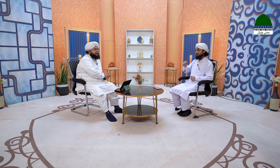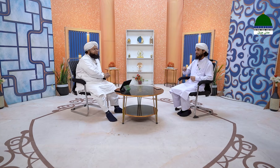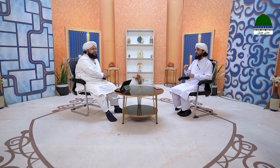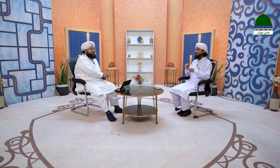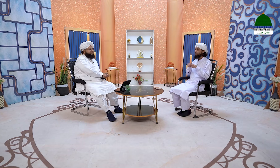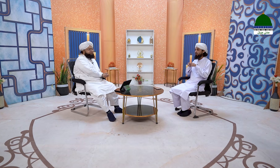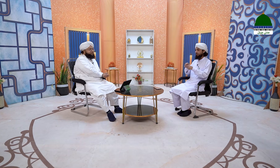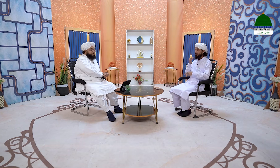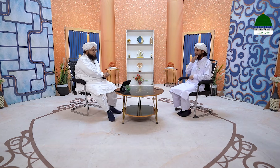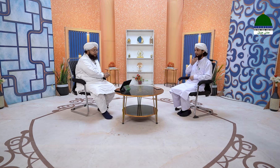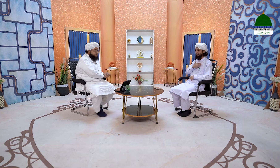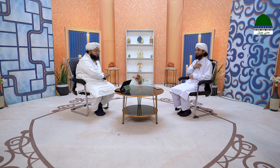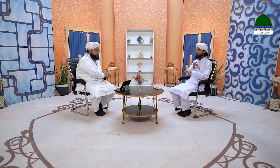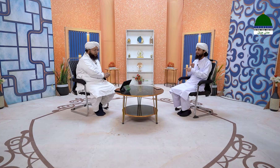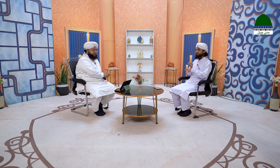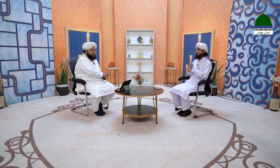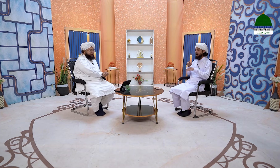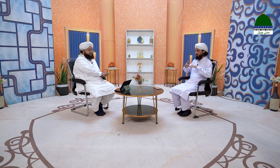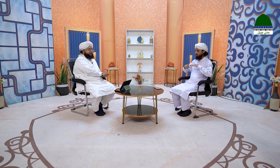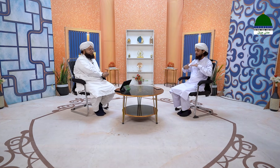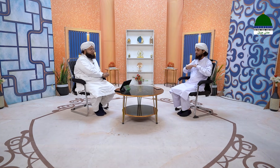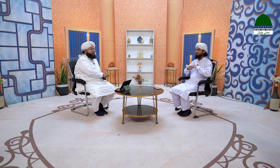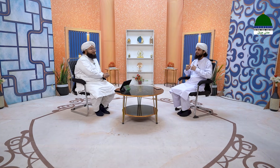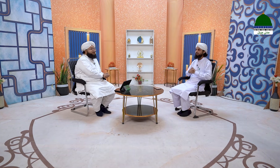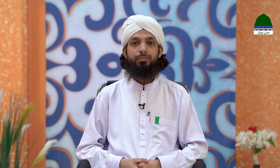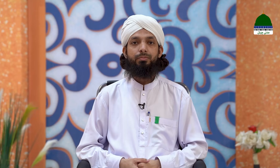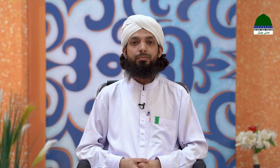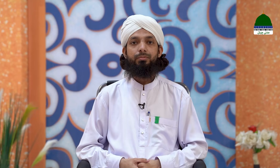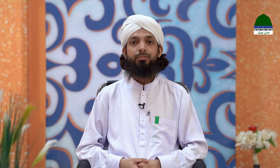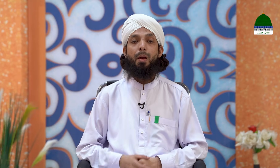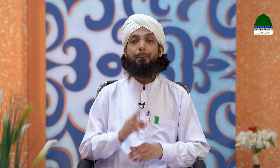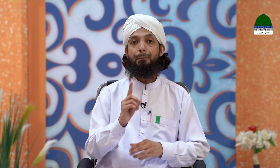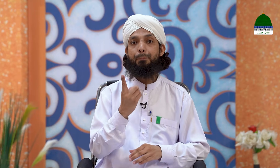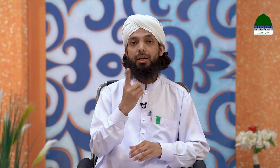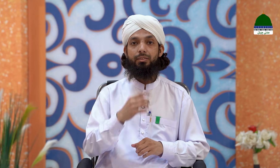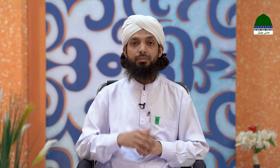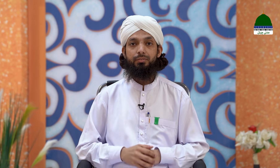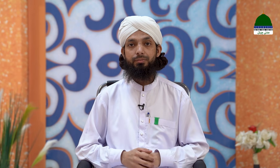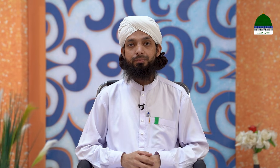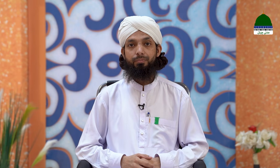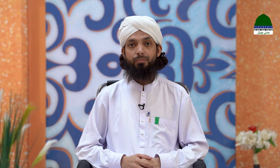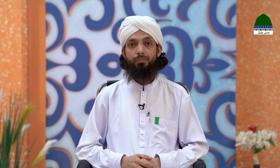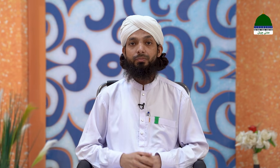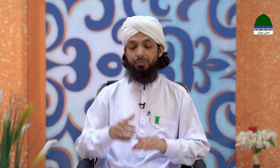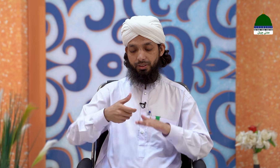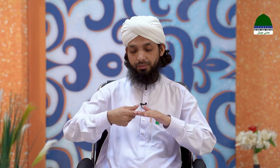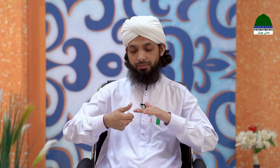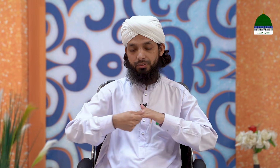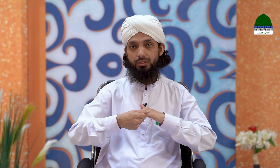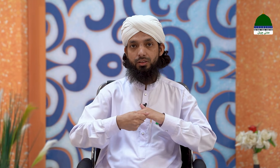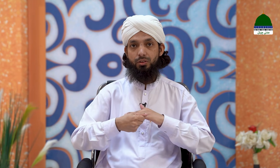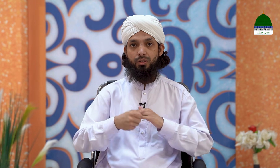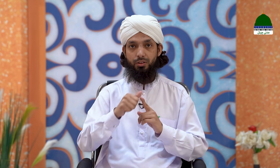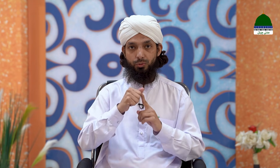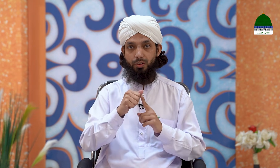اور آداب میں آج ہم سیکھیں گے ناخن کاٹنے کے تعلق سے، کہ ناخن کب کاٹنے چاہیے، کب نہیں کاٹنے چاہیے، کس طرح سے